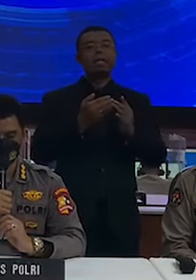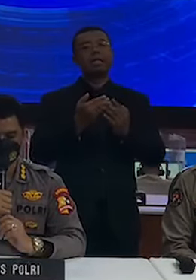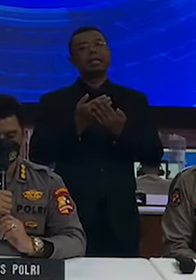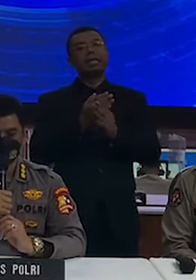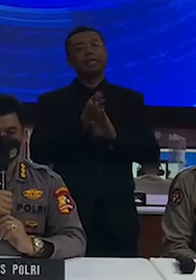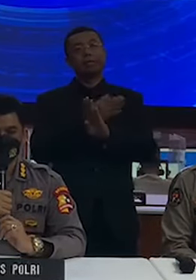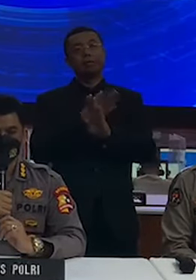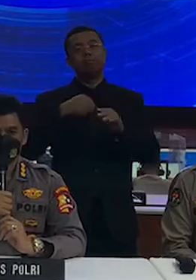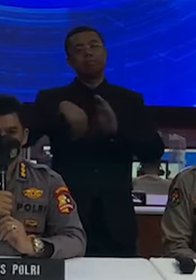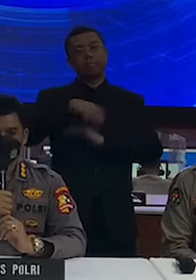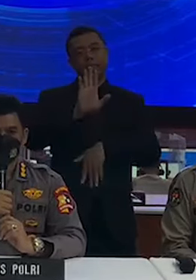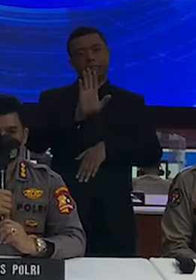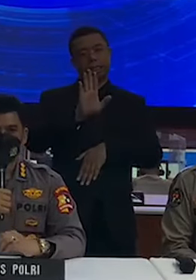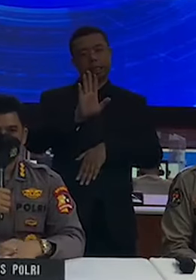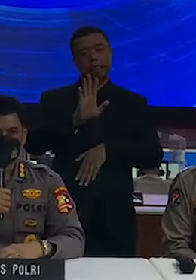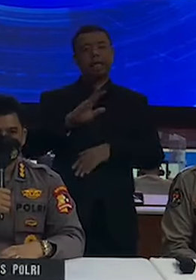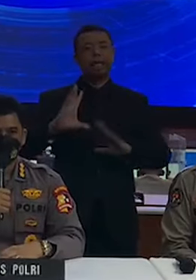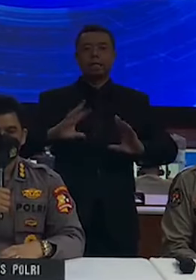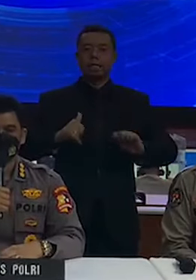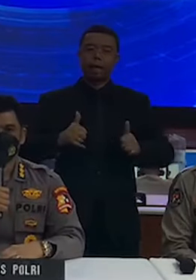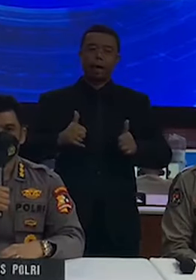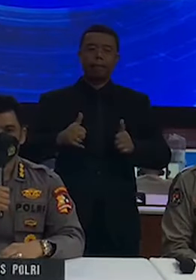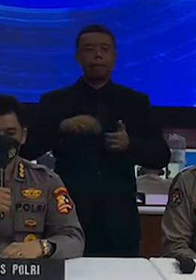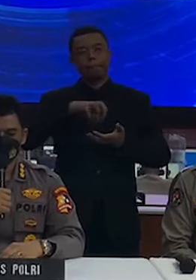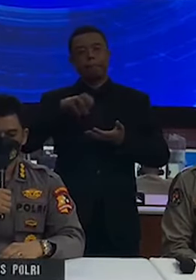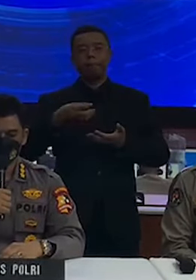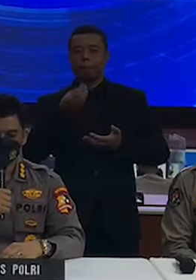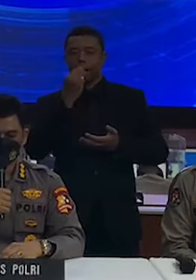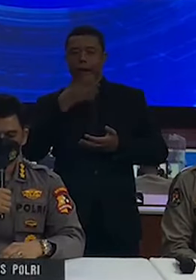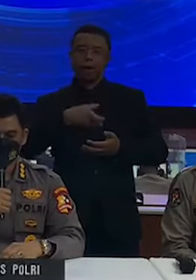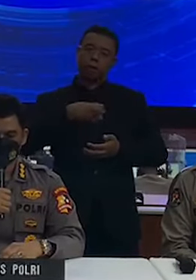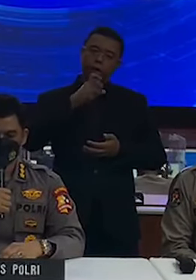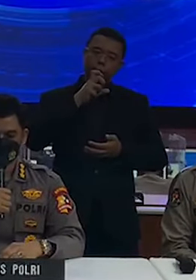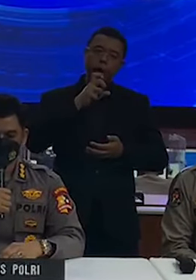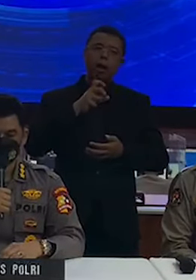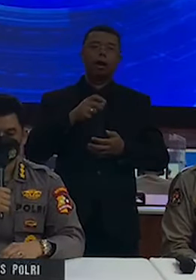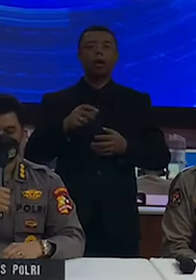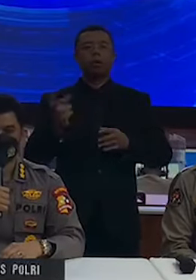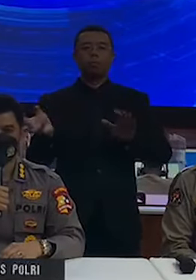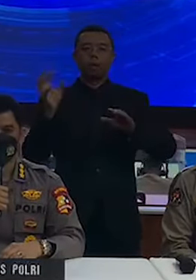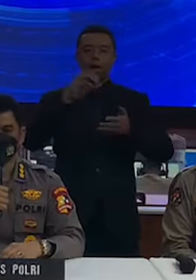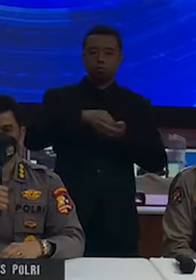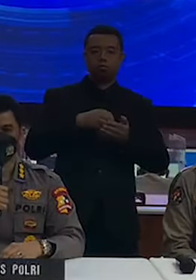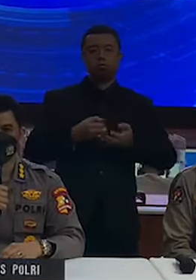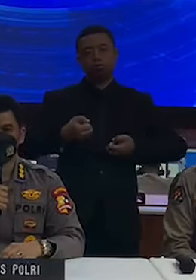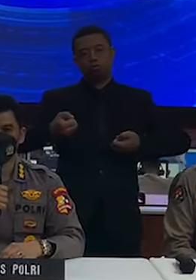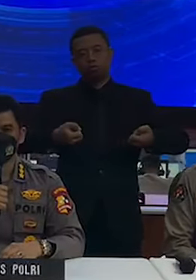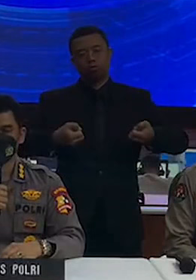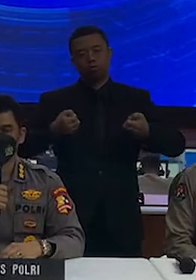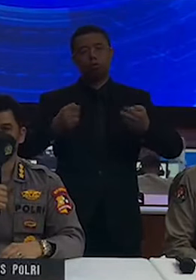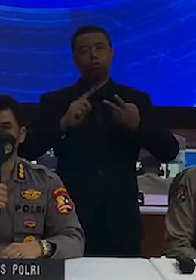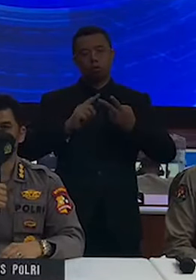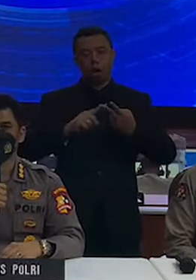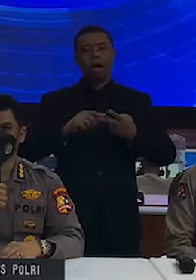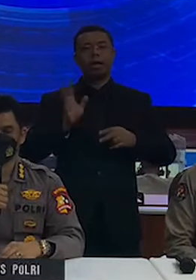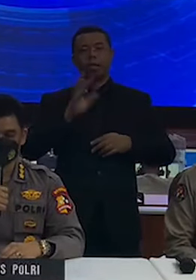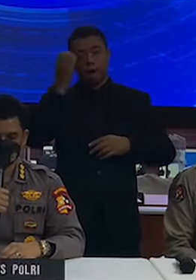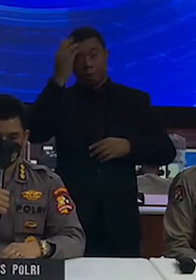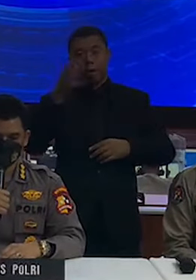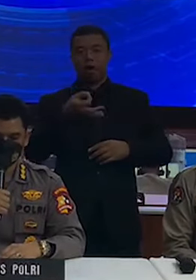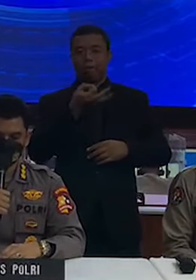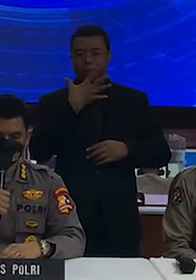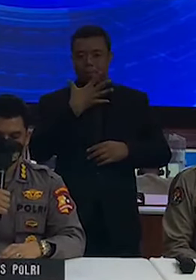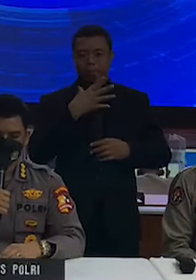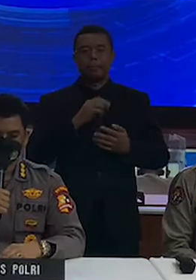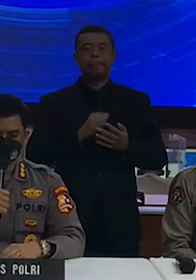perjalanan. Siapkan bekal, makanan dan minuman selama Anda perjalanan. Demikian juga jangan lupa